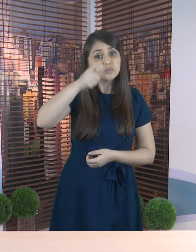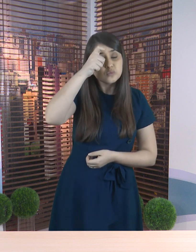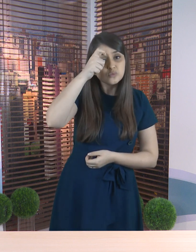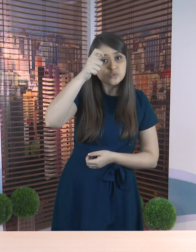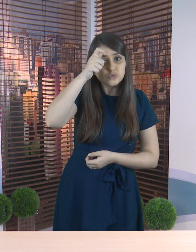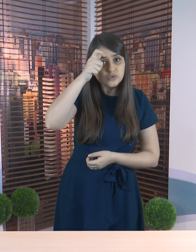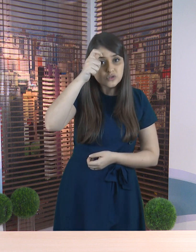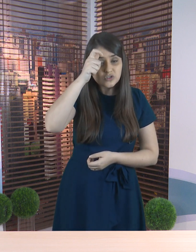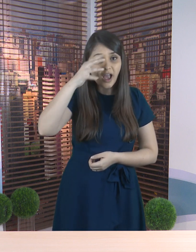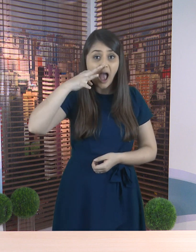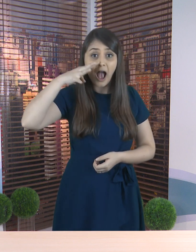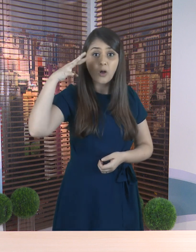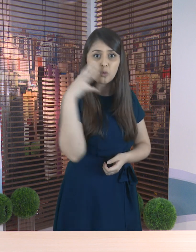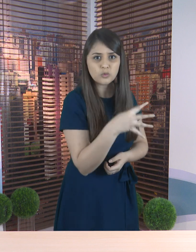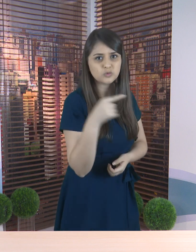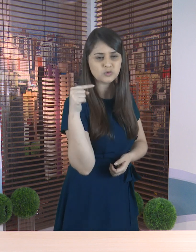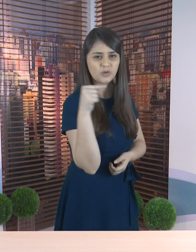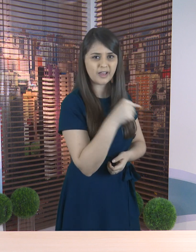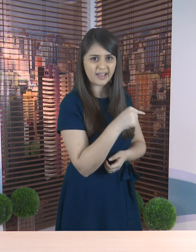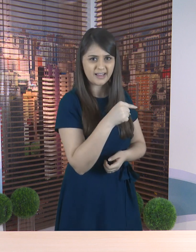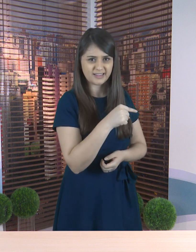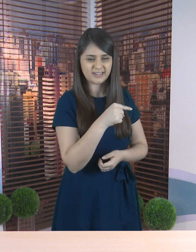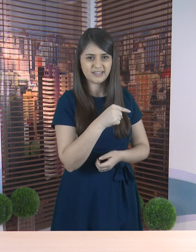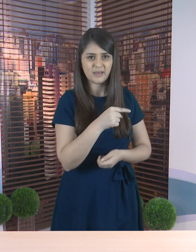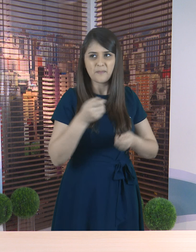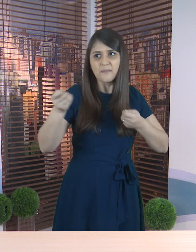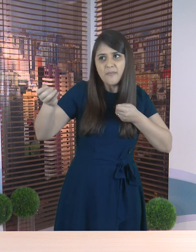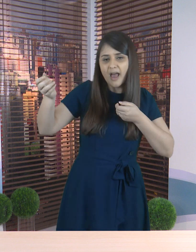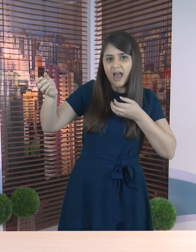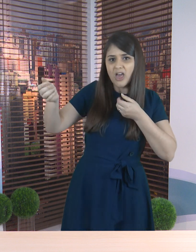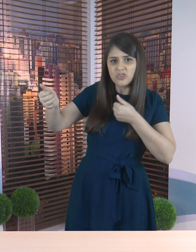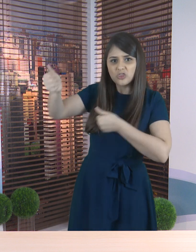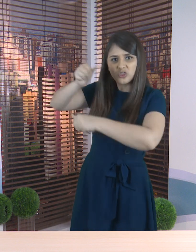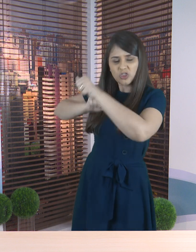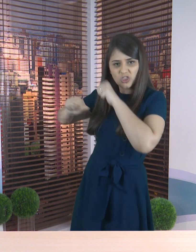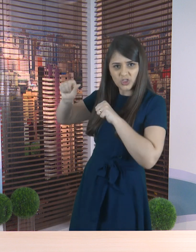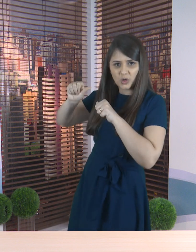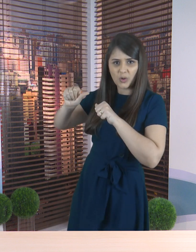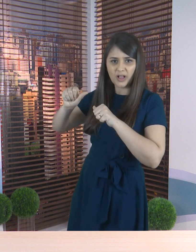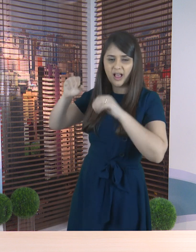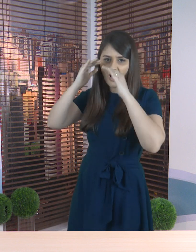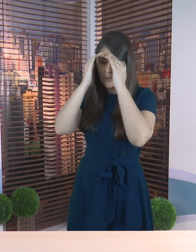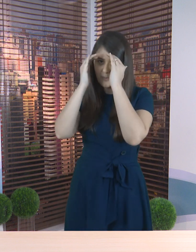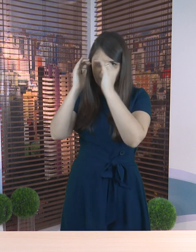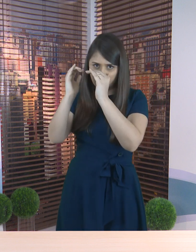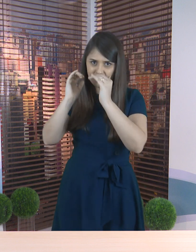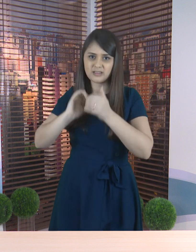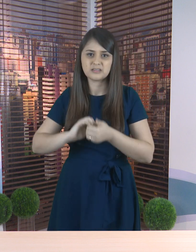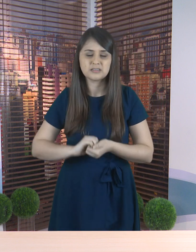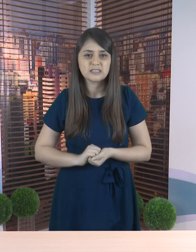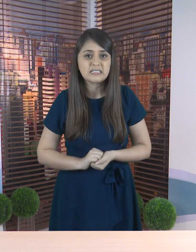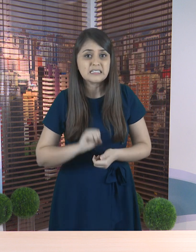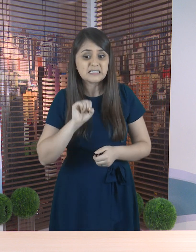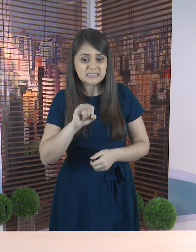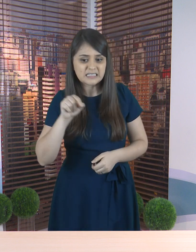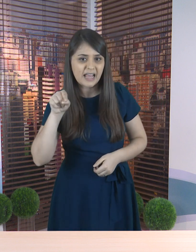feito exatamente o que o adversário queria. Prosseguindo a leitura do texto bíblico, veremos que diante das